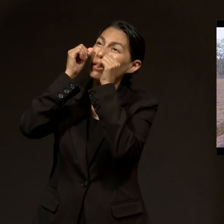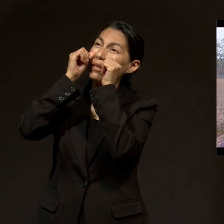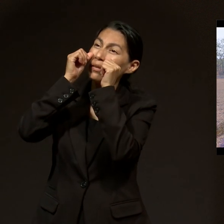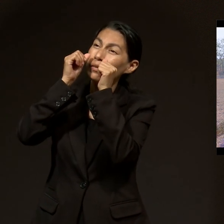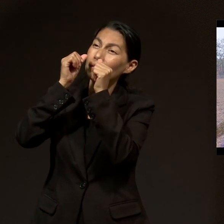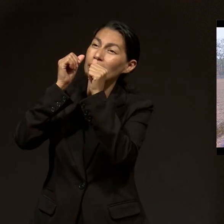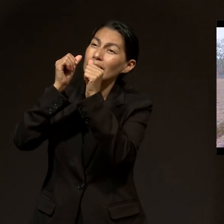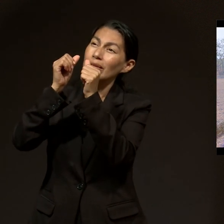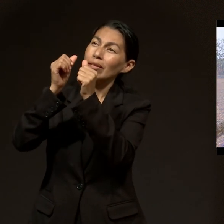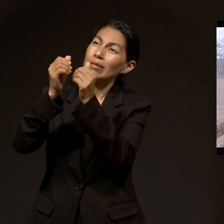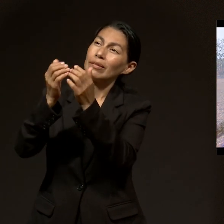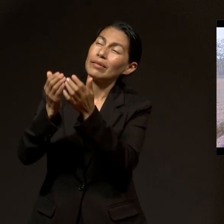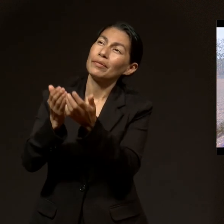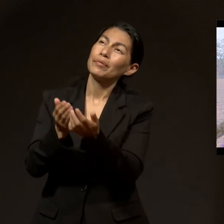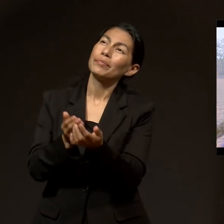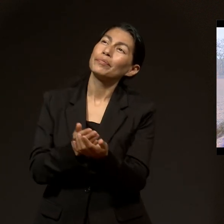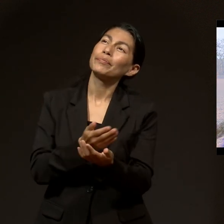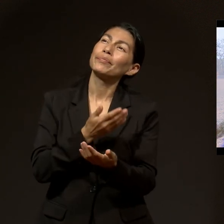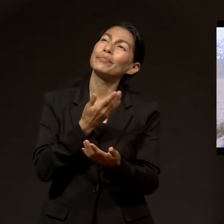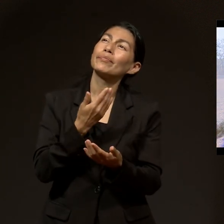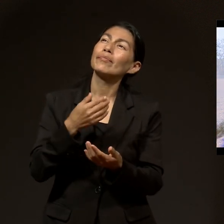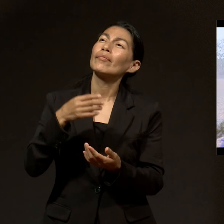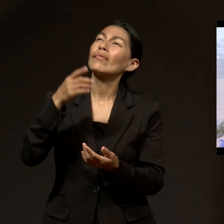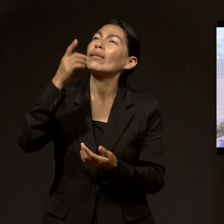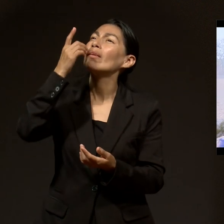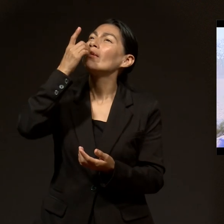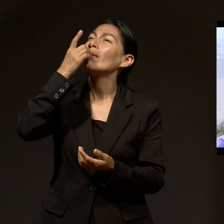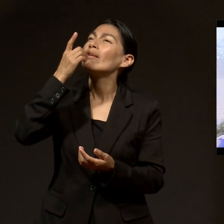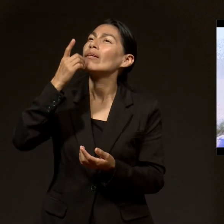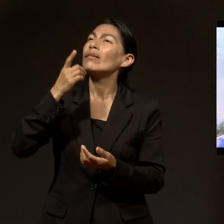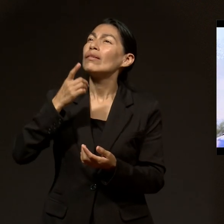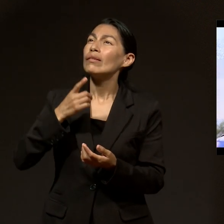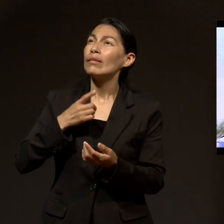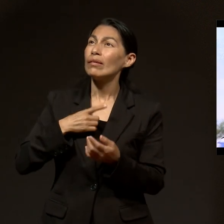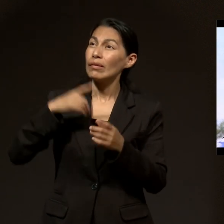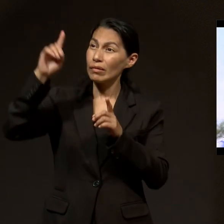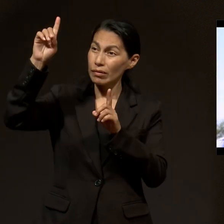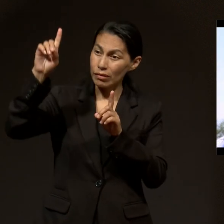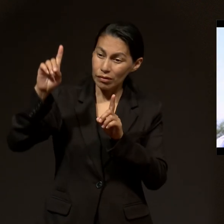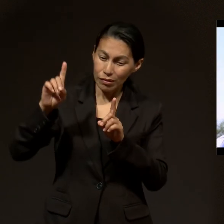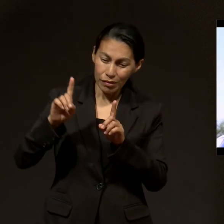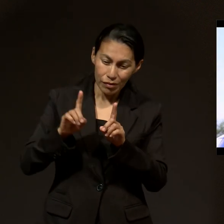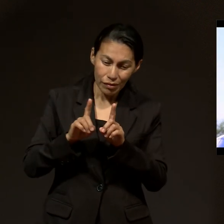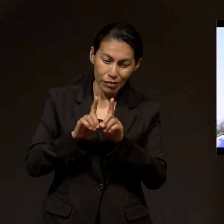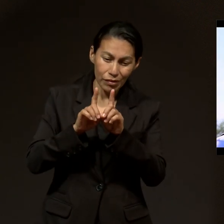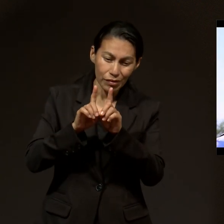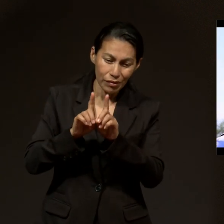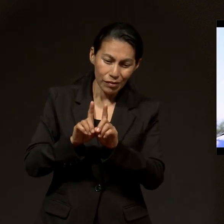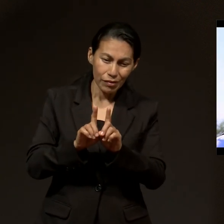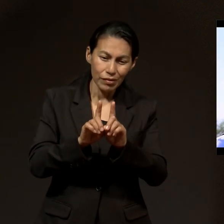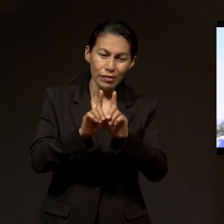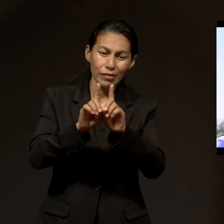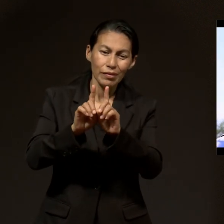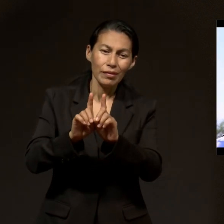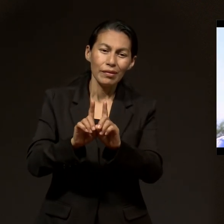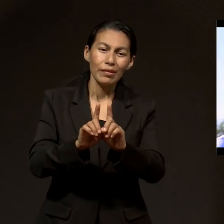lado yo estoy y me Abrázame bien